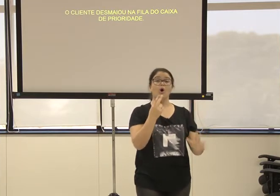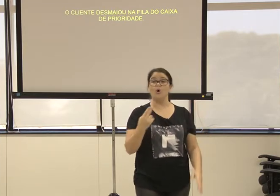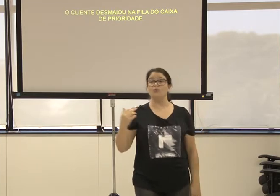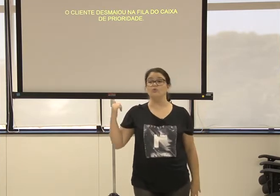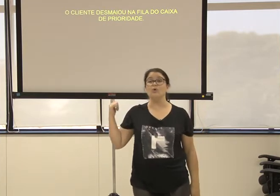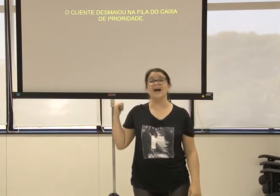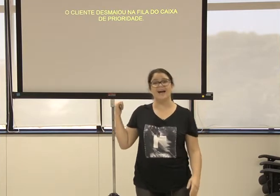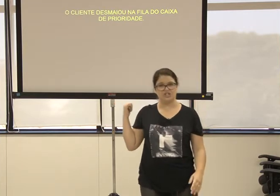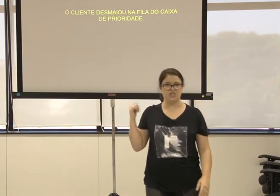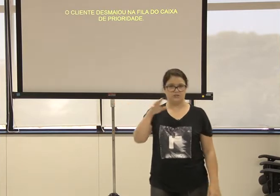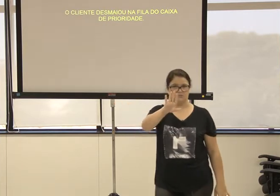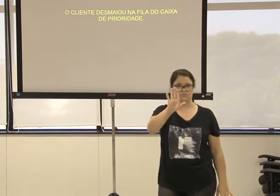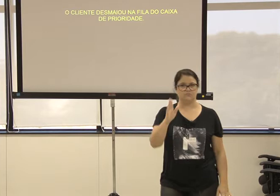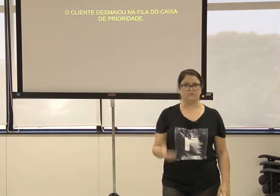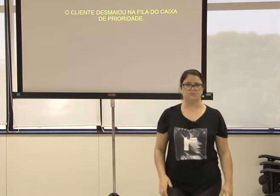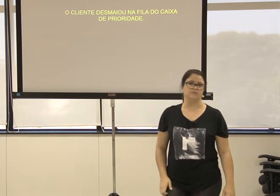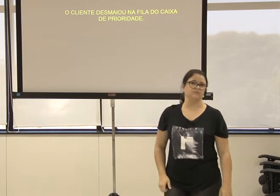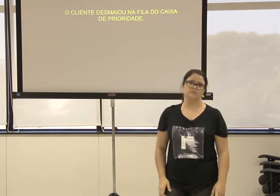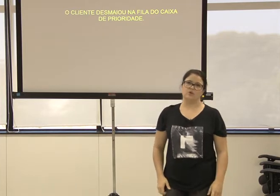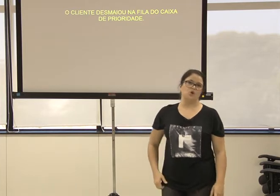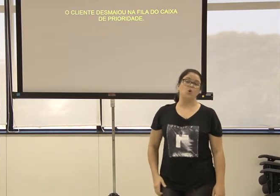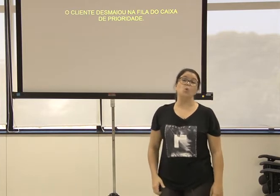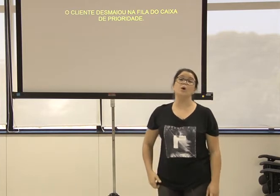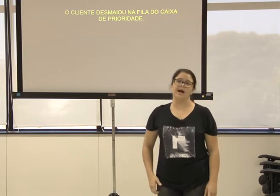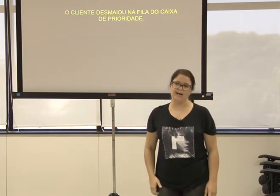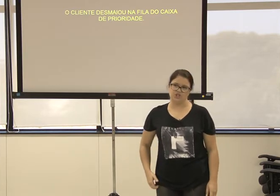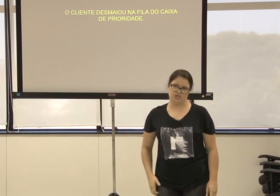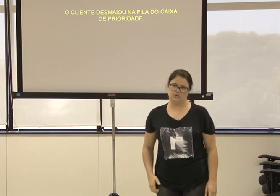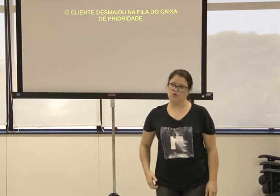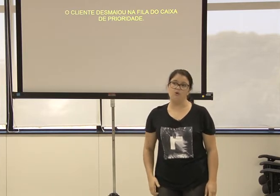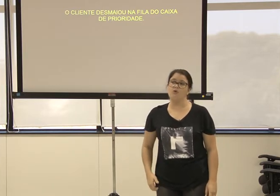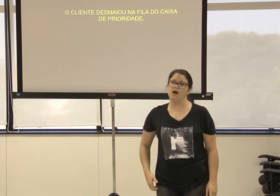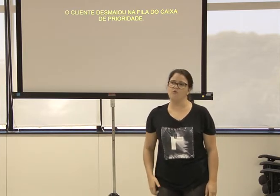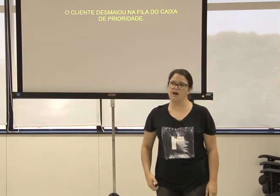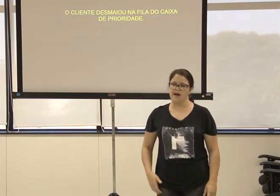Ou no caixa. Um caixa. Como é um caixa?